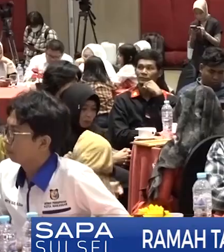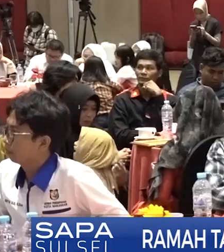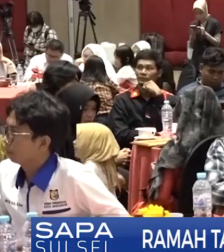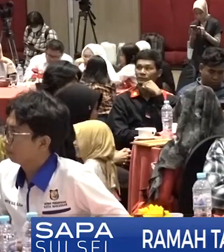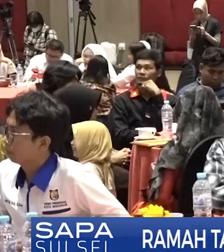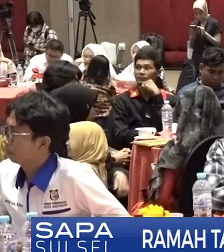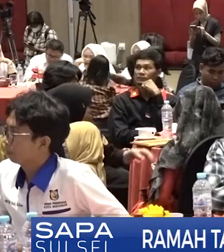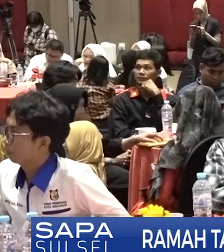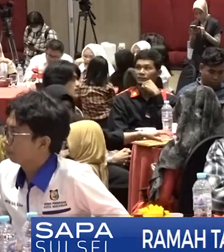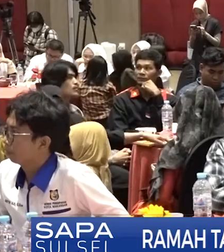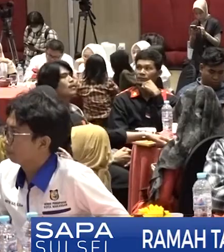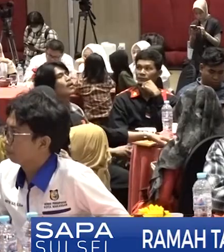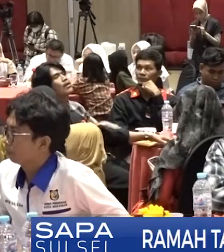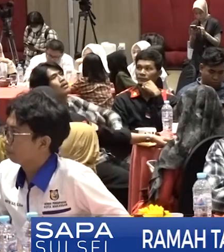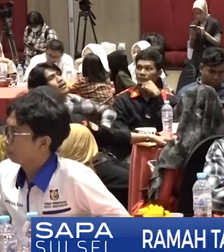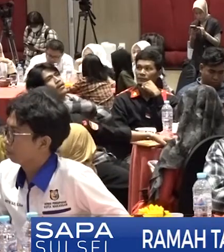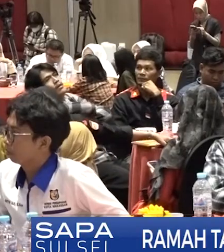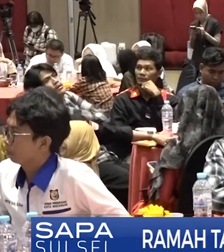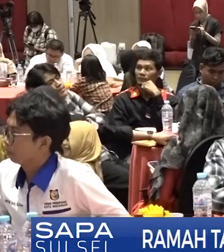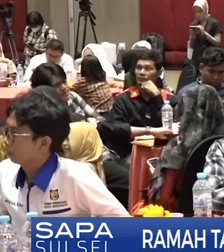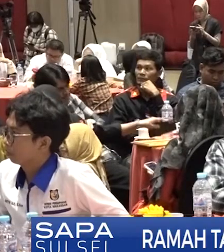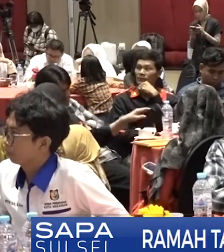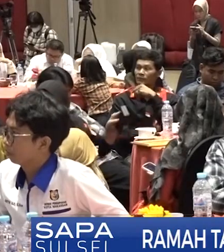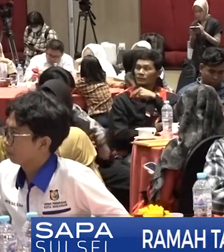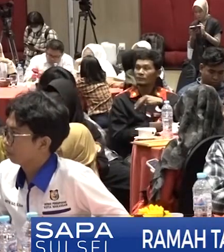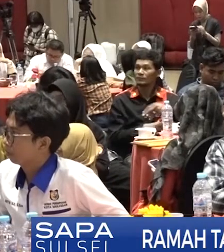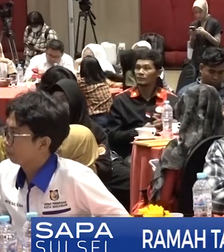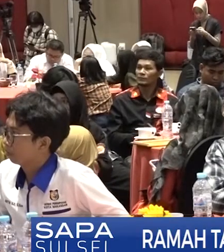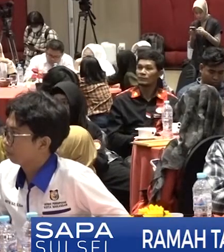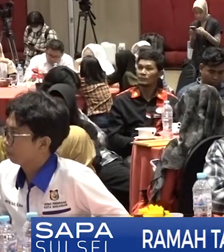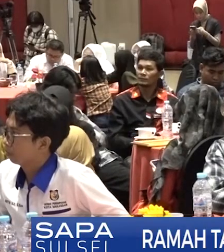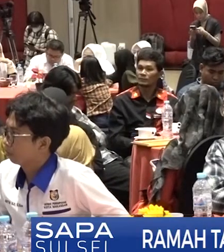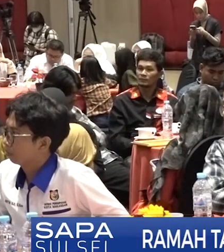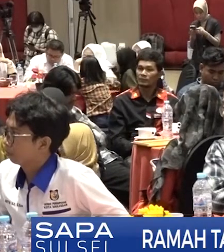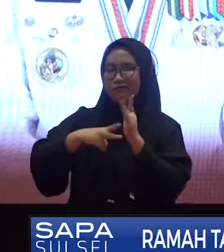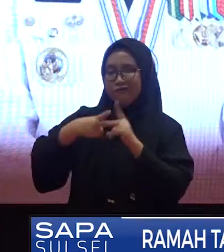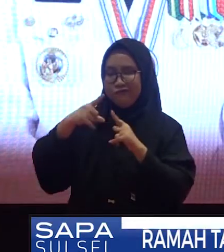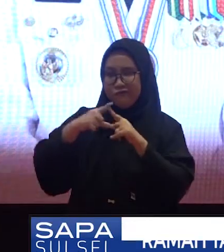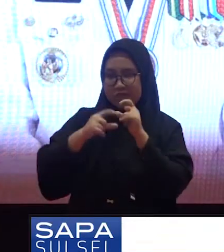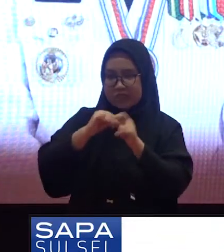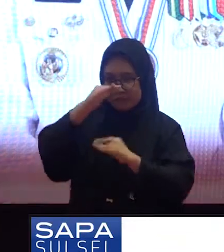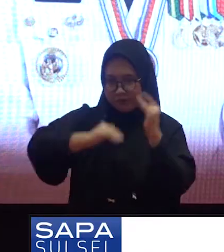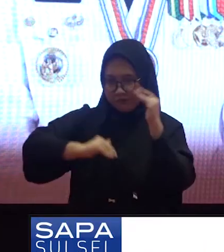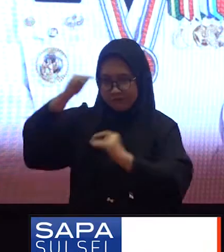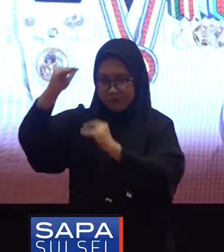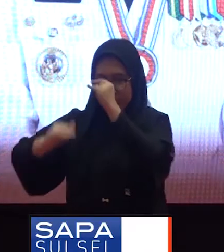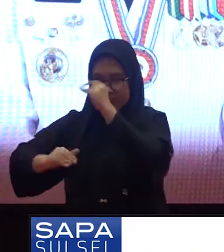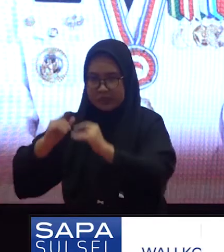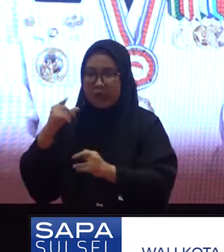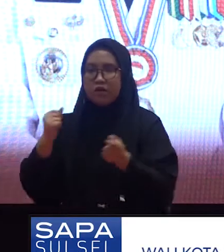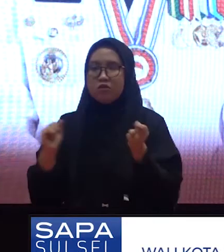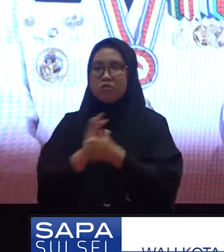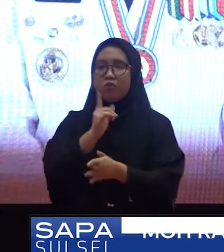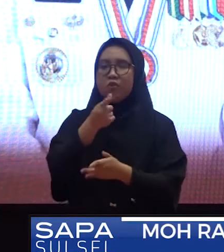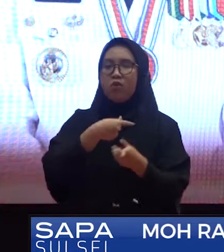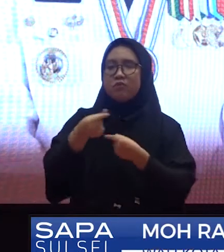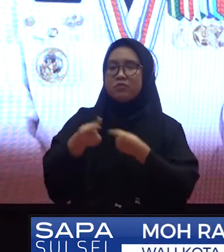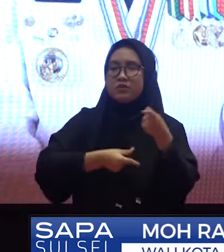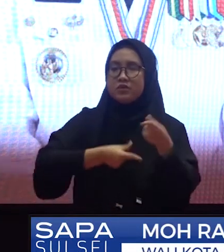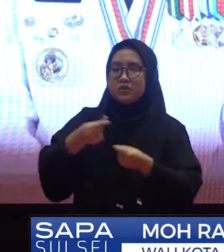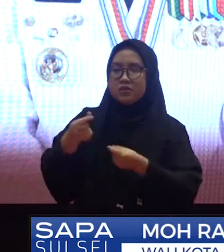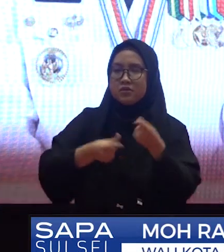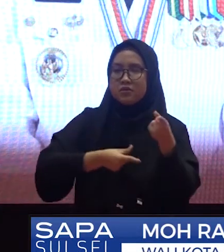misalnya 5,4 4,8 inflasi itulah ruang-ruang bisnis tapi kita pernah memiliki